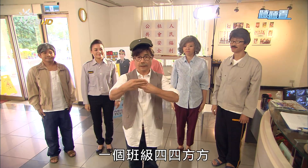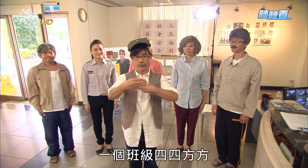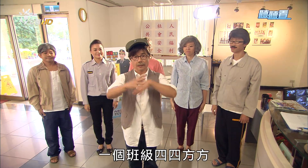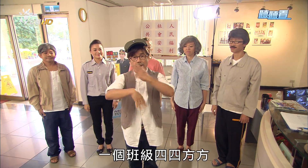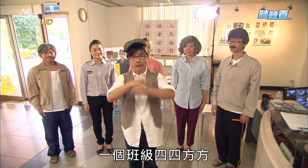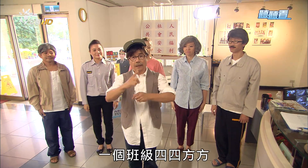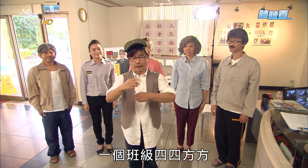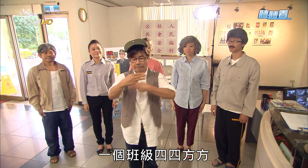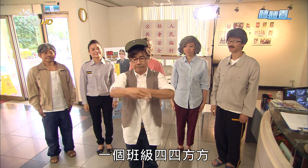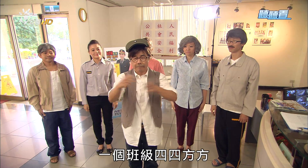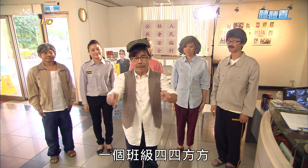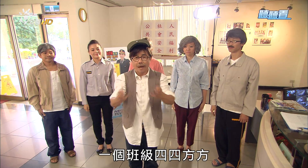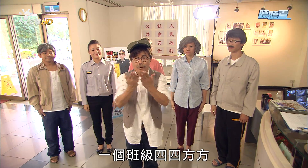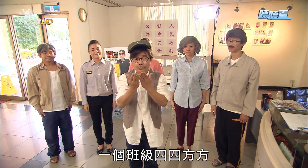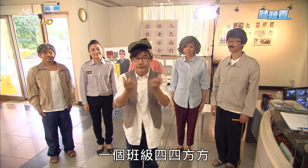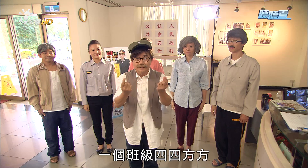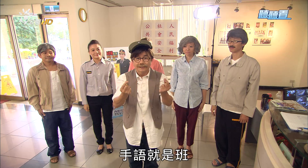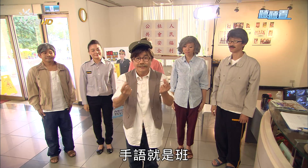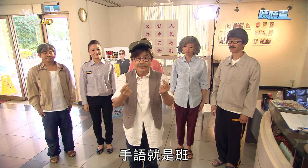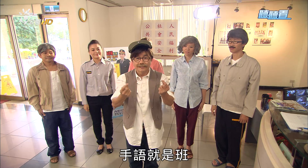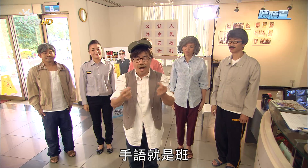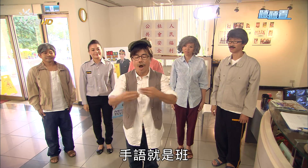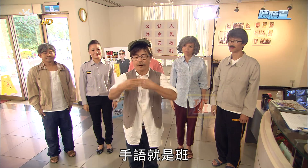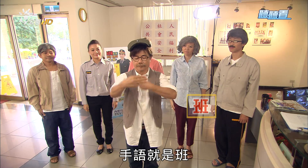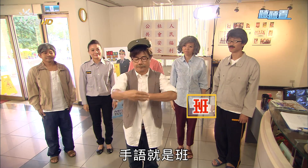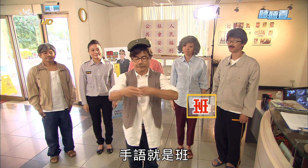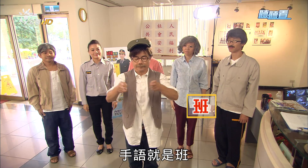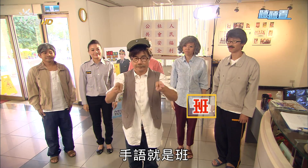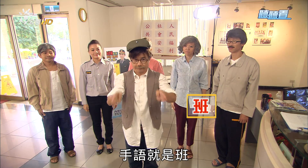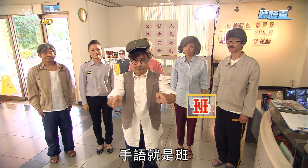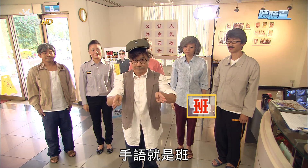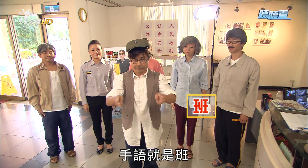班级啊，四四方方，手语就是班，